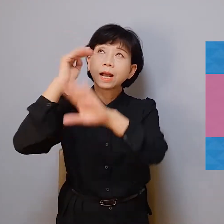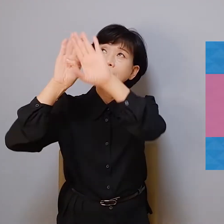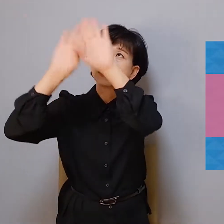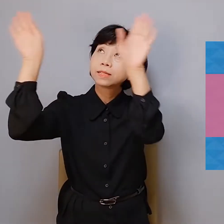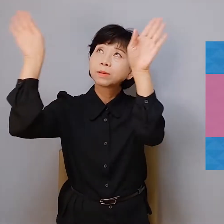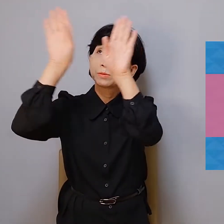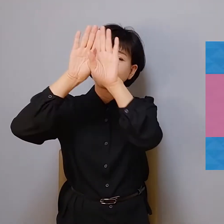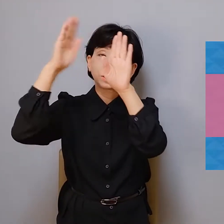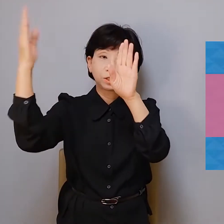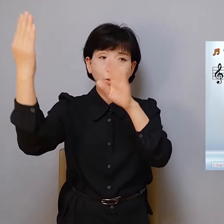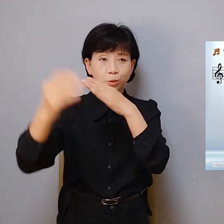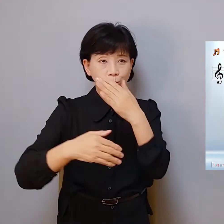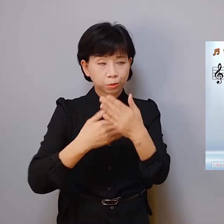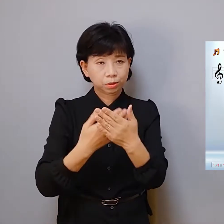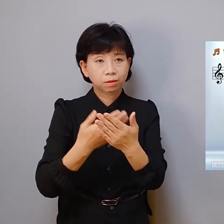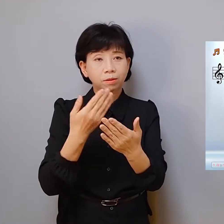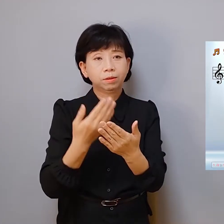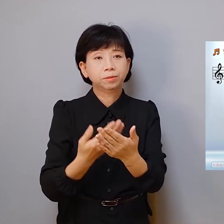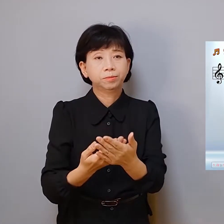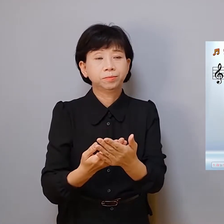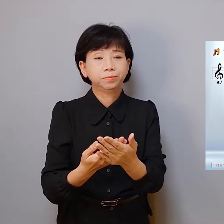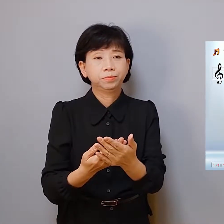하늘의 문을 여소서